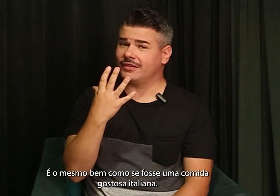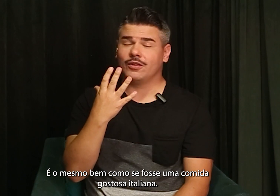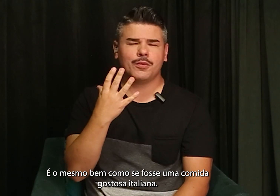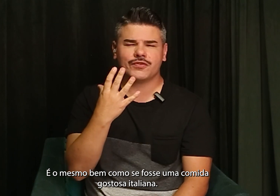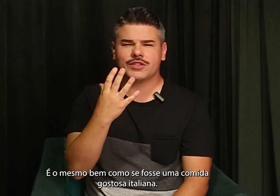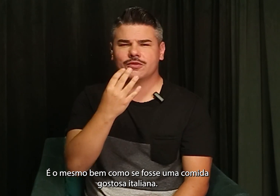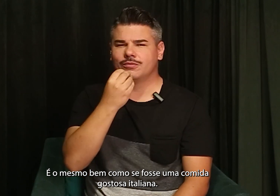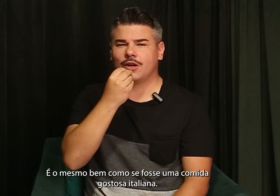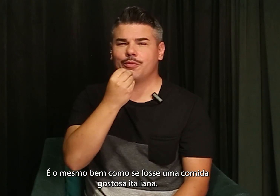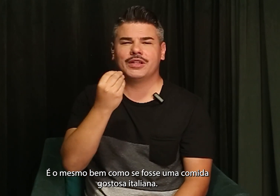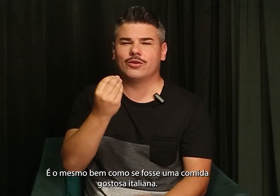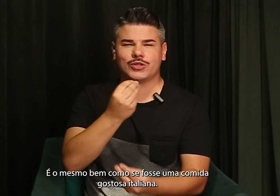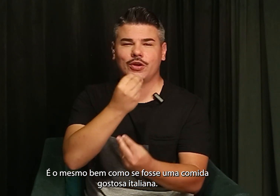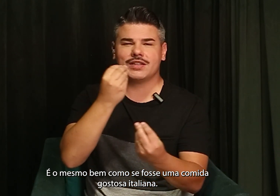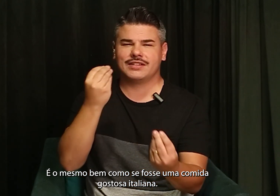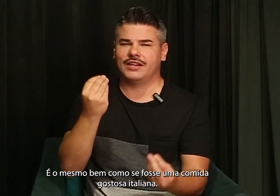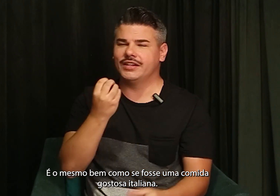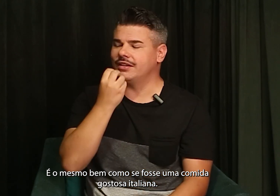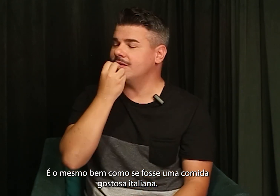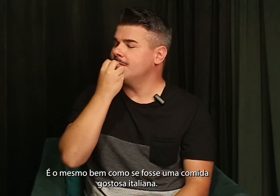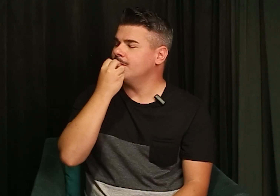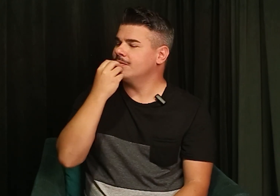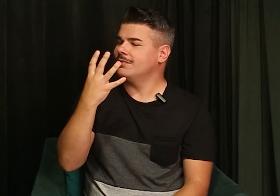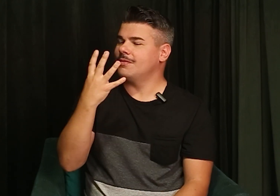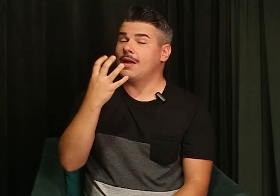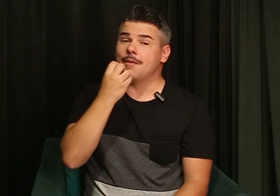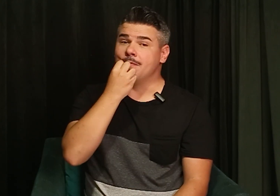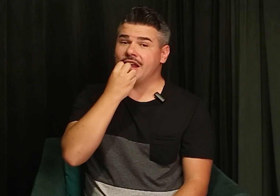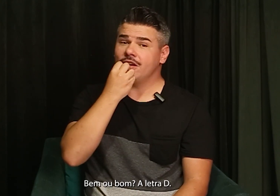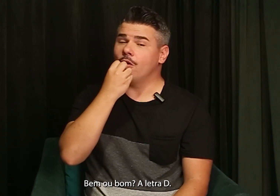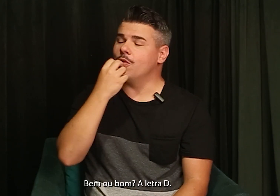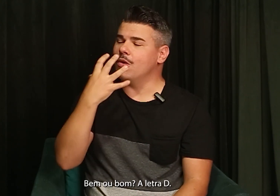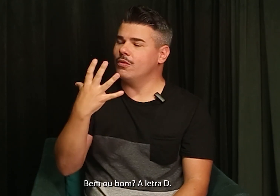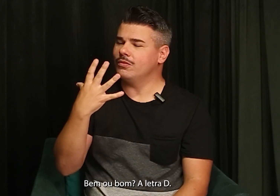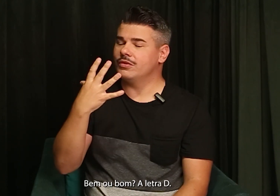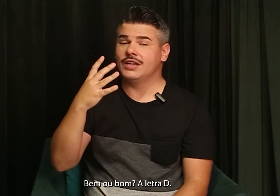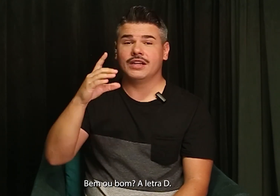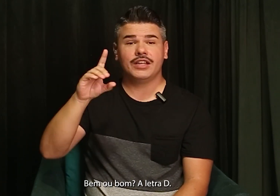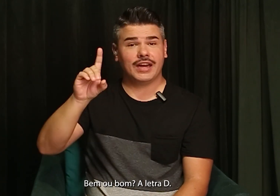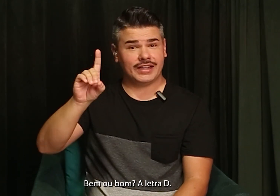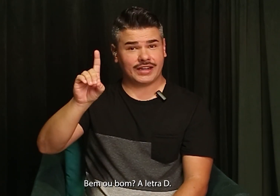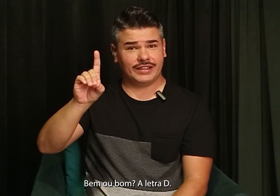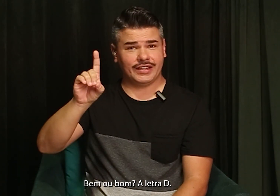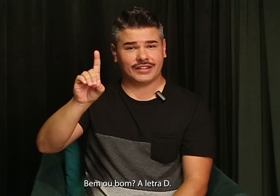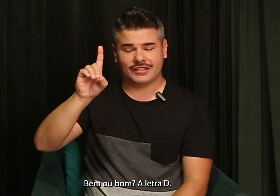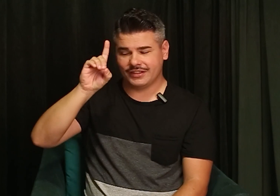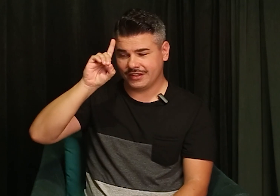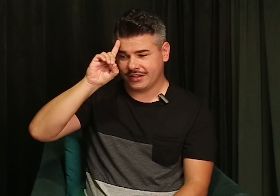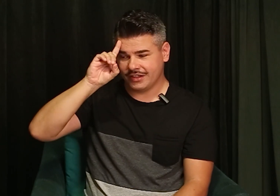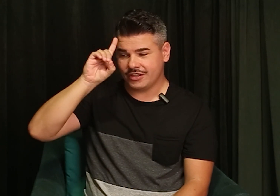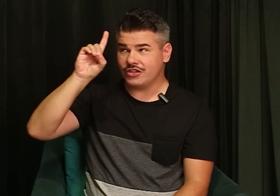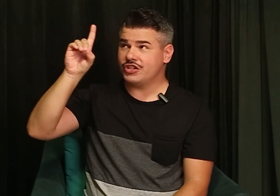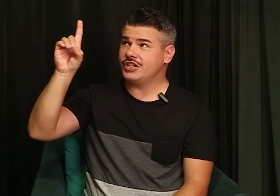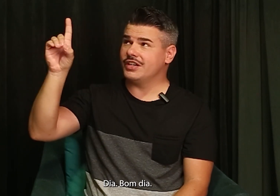bem, como se fosse uma comida gostosa italiana. Bem ou bom. Letra D.